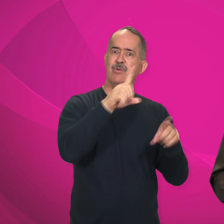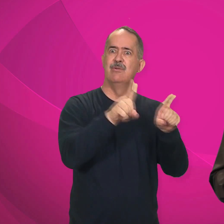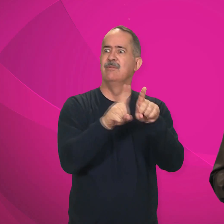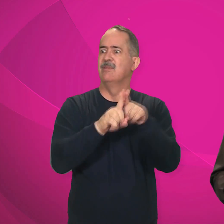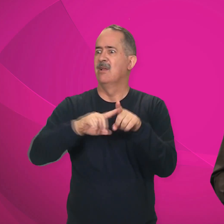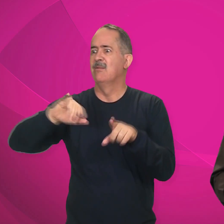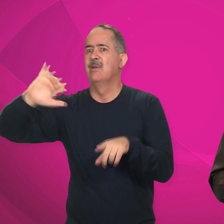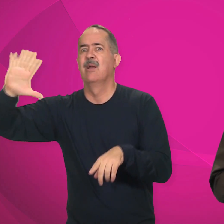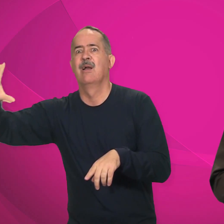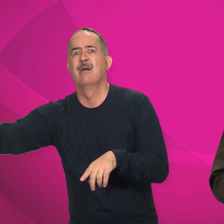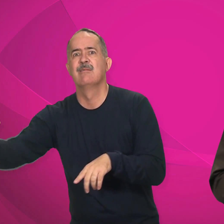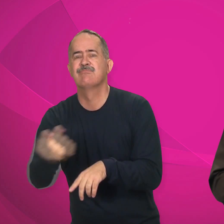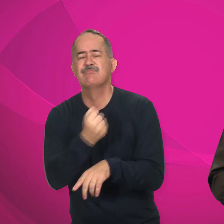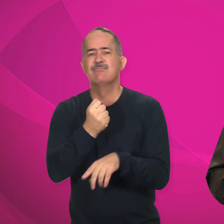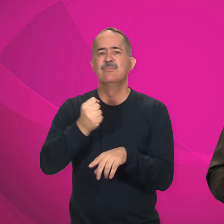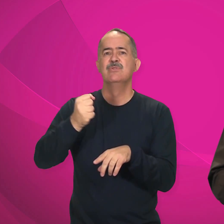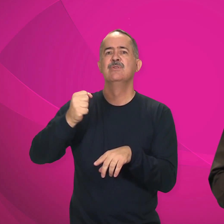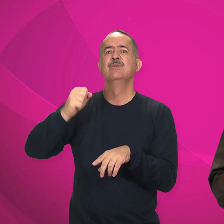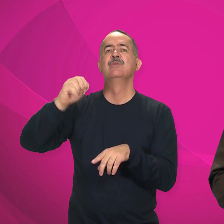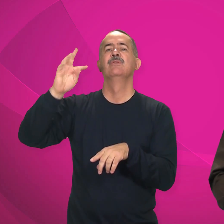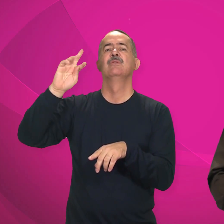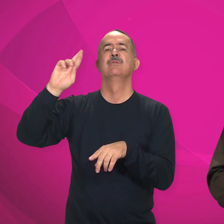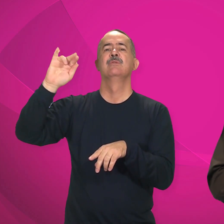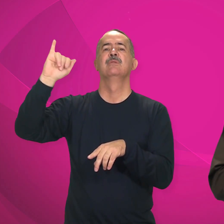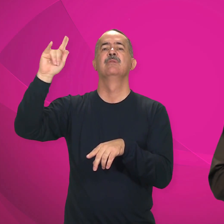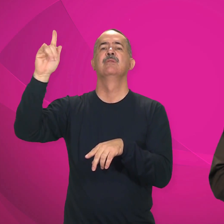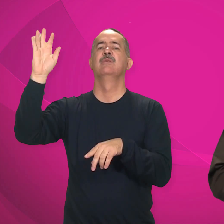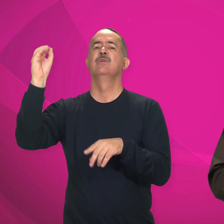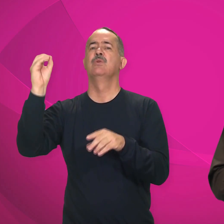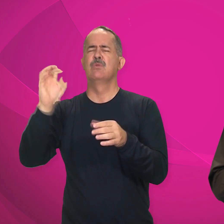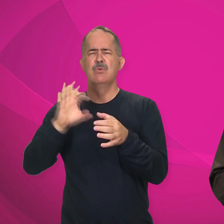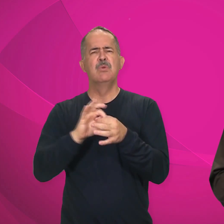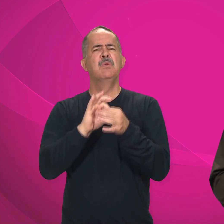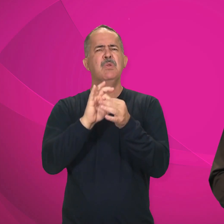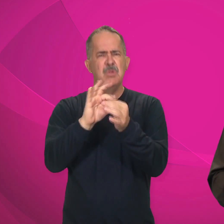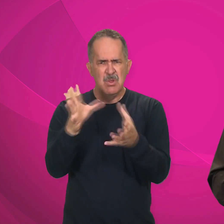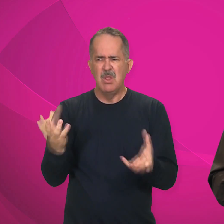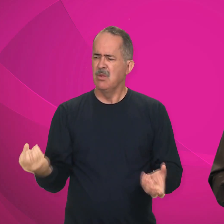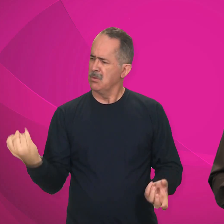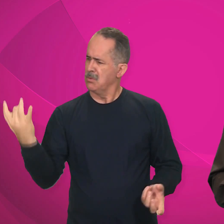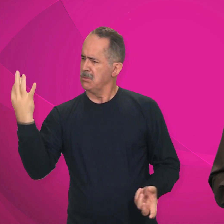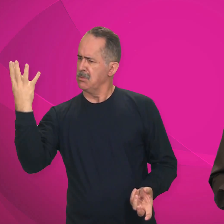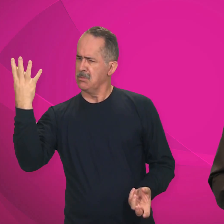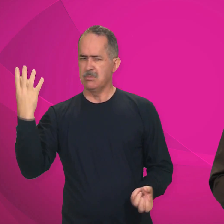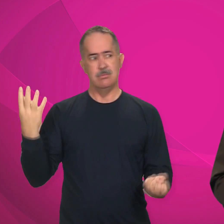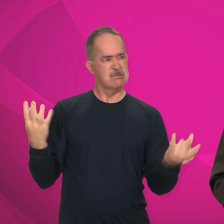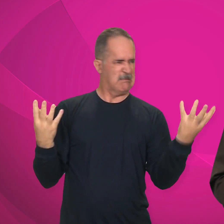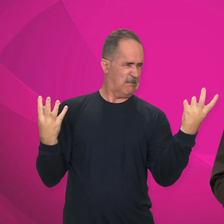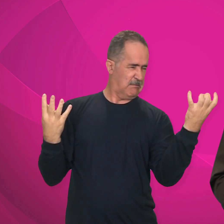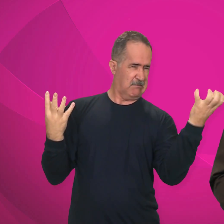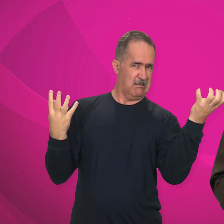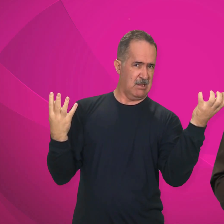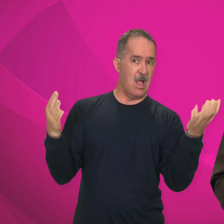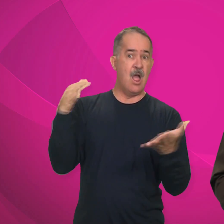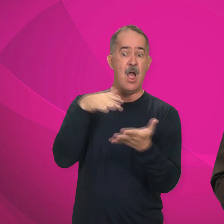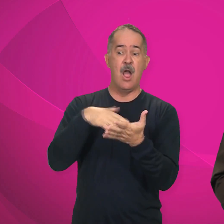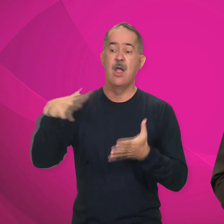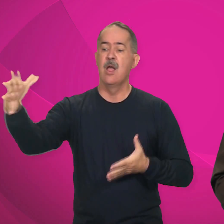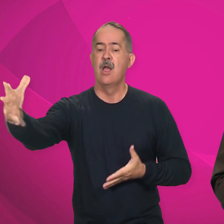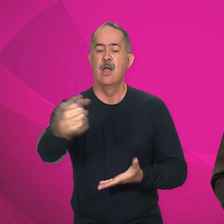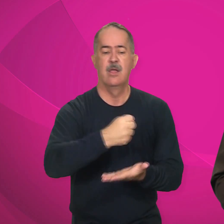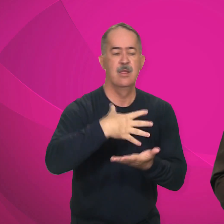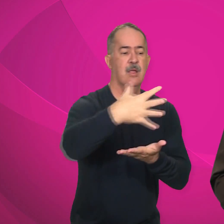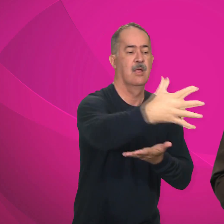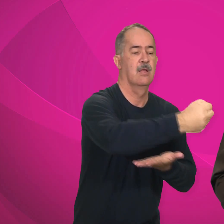arranquem também o trigo. Deixai crescer um e outro até a colheita. E no tempo